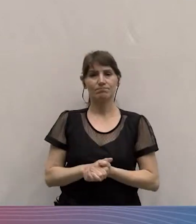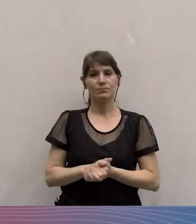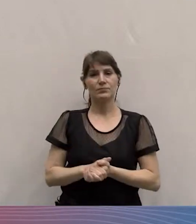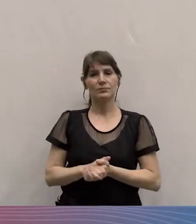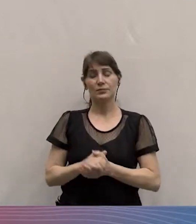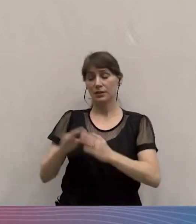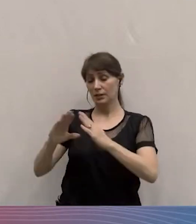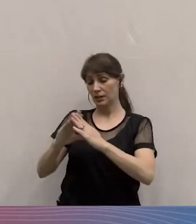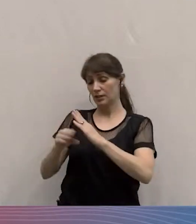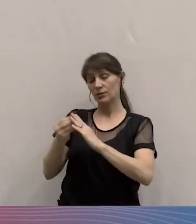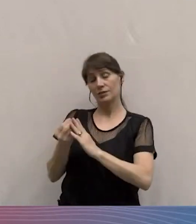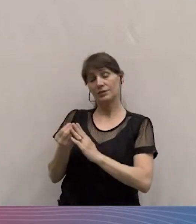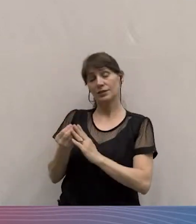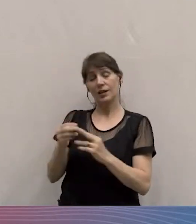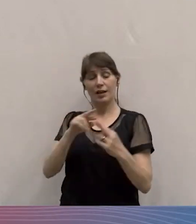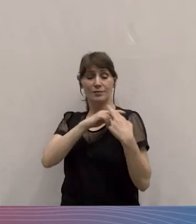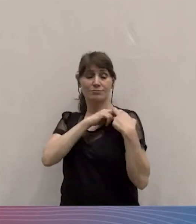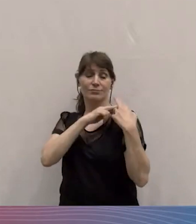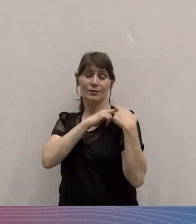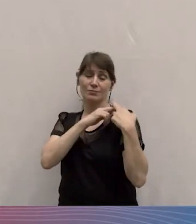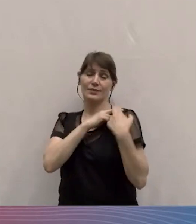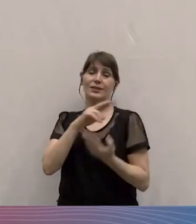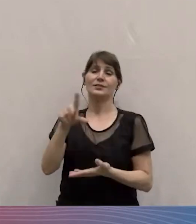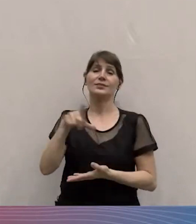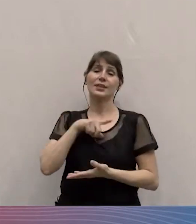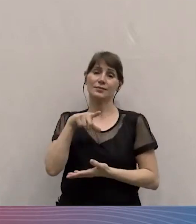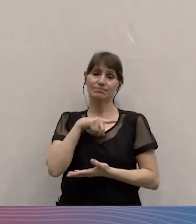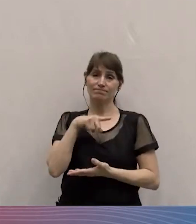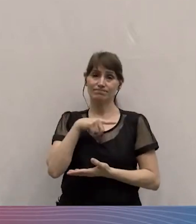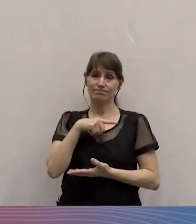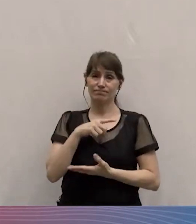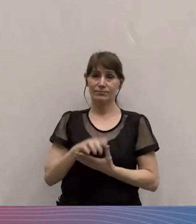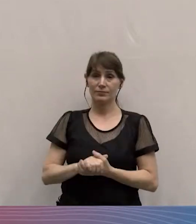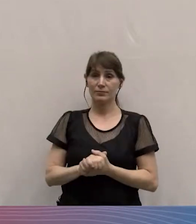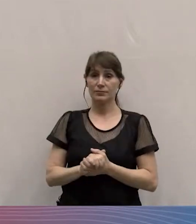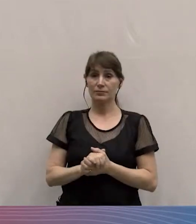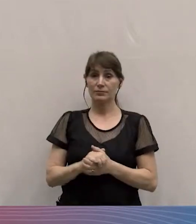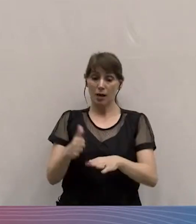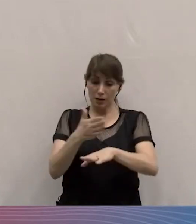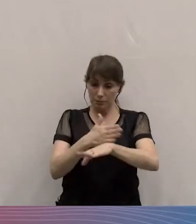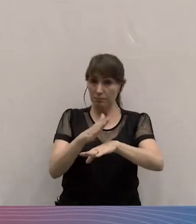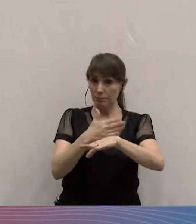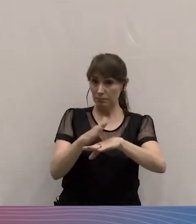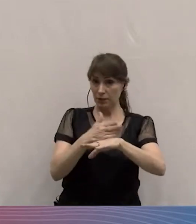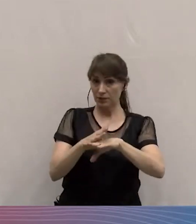A igreja tem essa responsabilidade de, na prática,